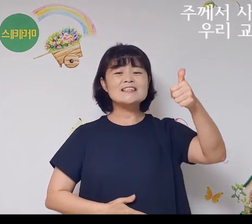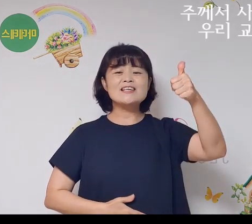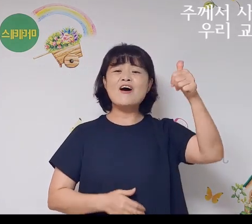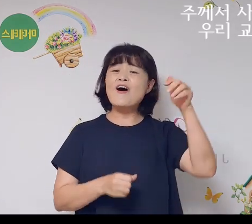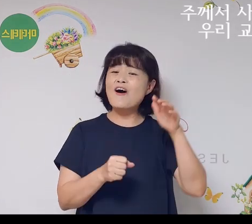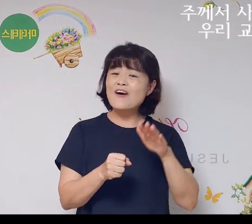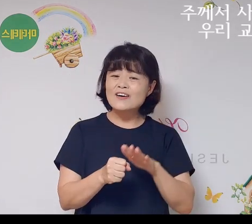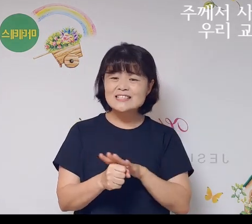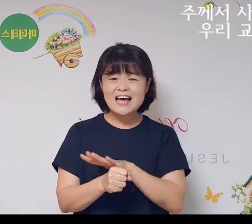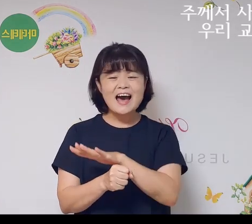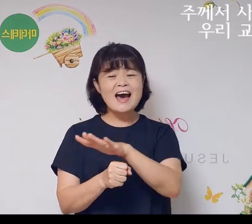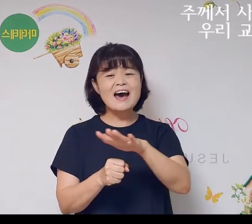주께서